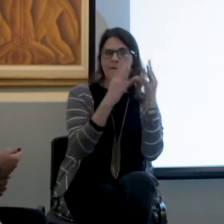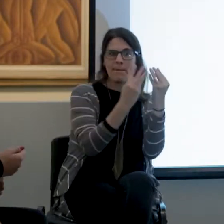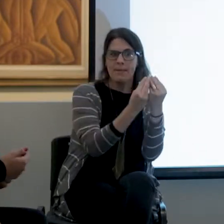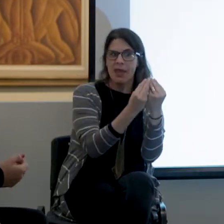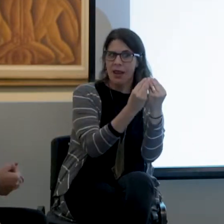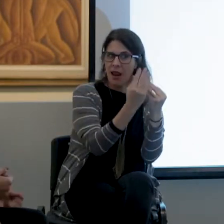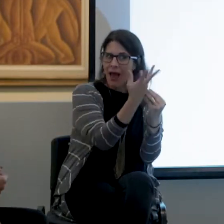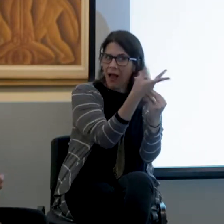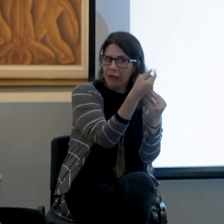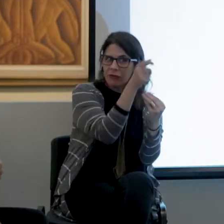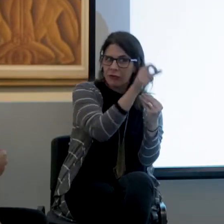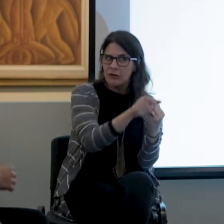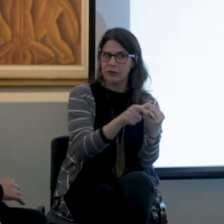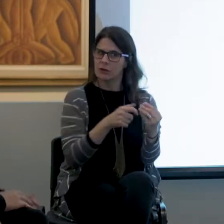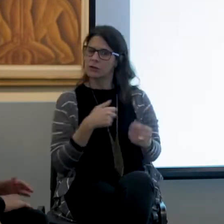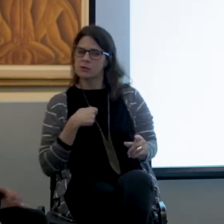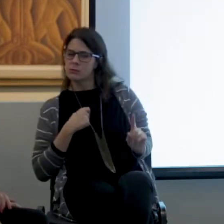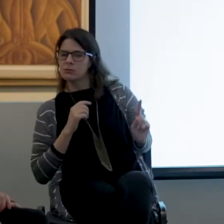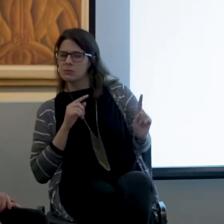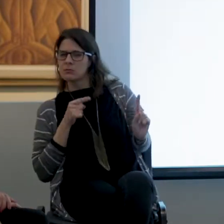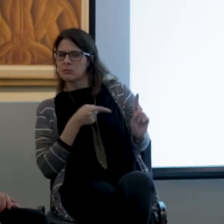artistas blasfemos.